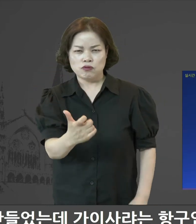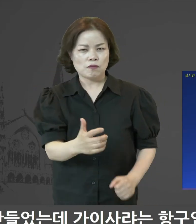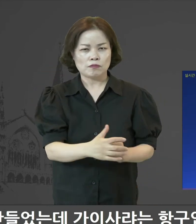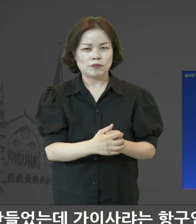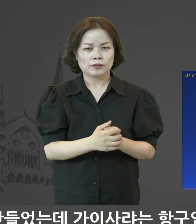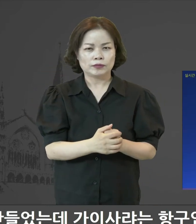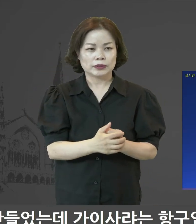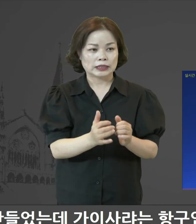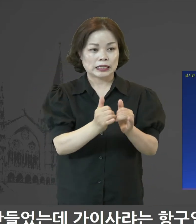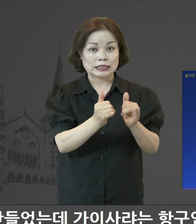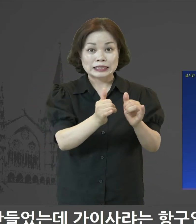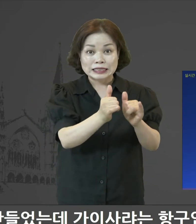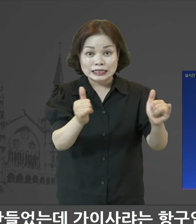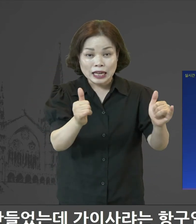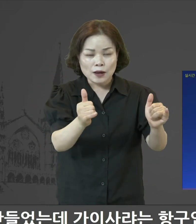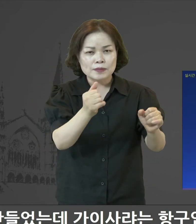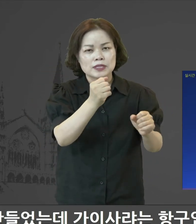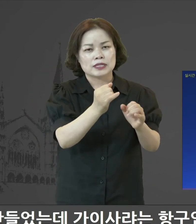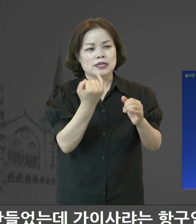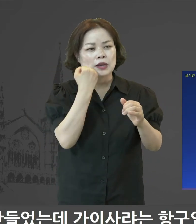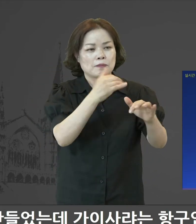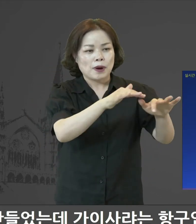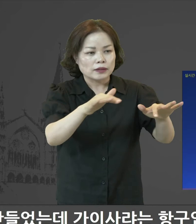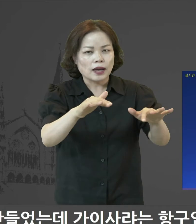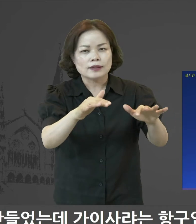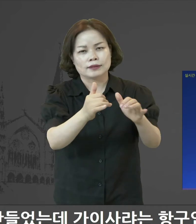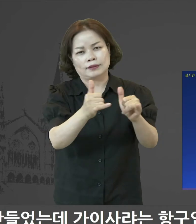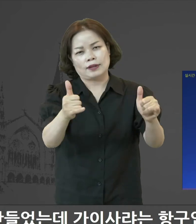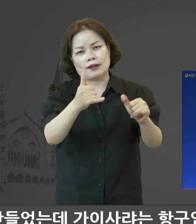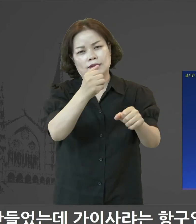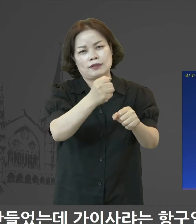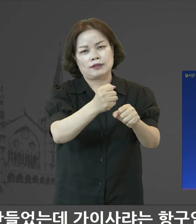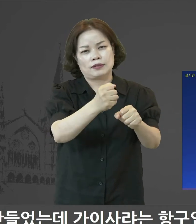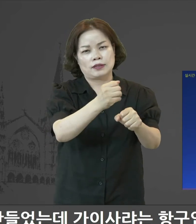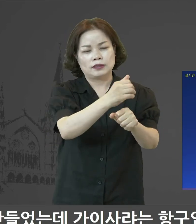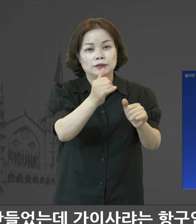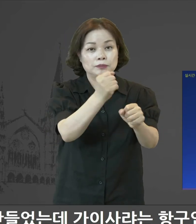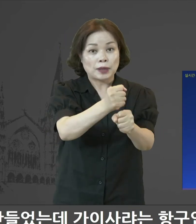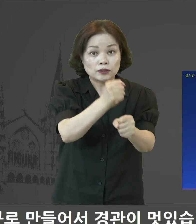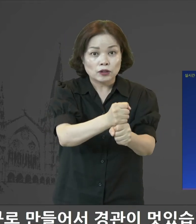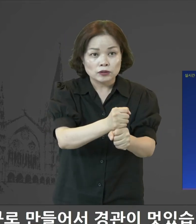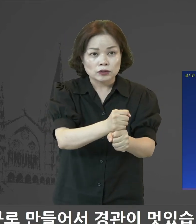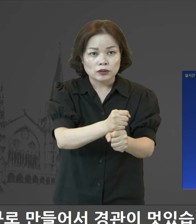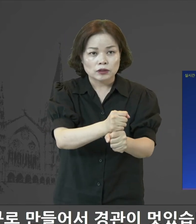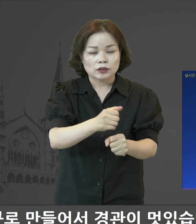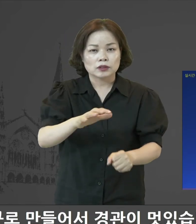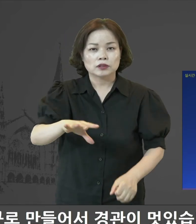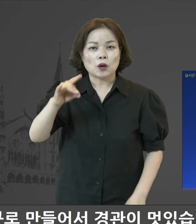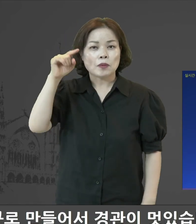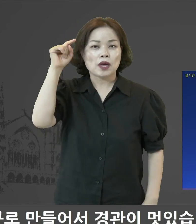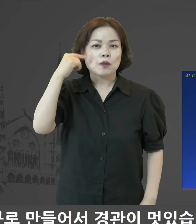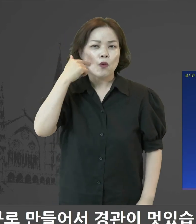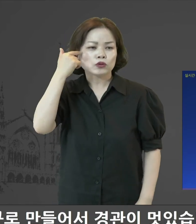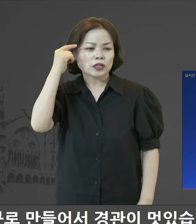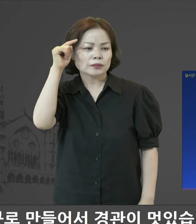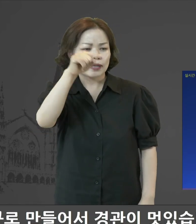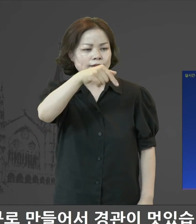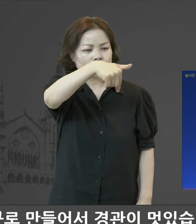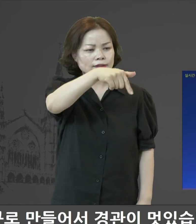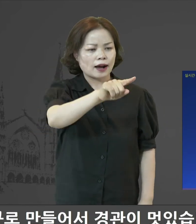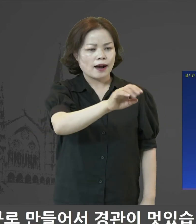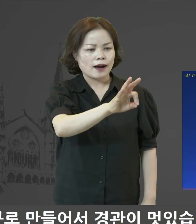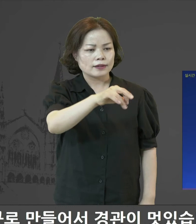곳을 인공 항구로 만들었습니다. 저는 개인적으로 가이사라를 처음 갔을 때 정말 놀랐습니다. 정말 놀랐어요.